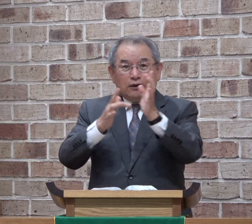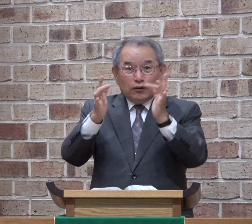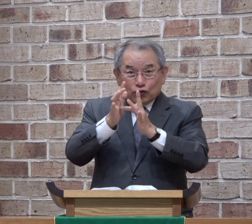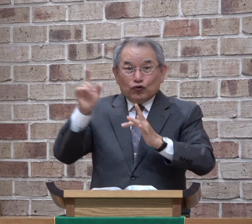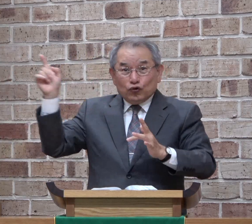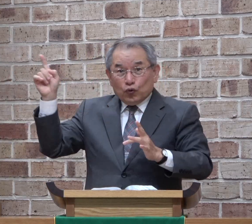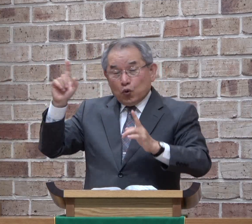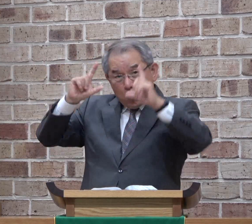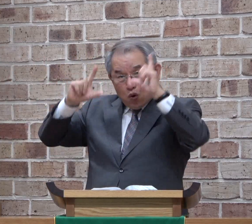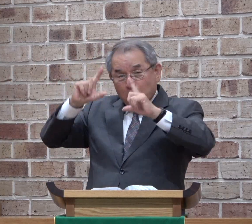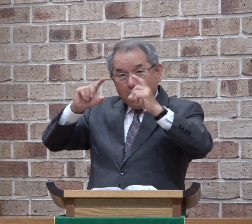예수님께서